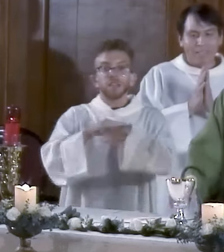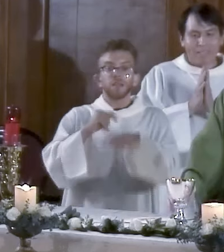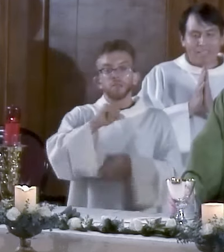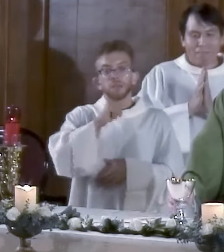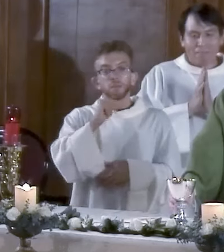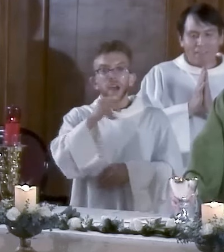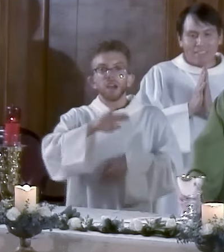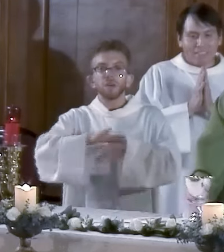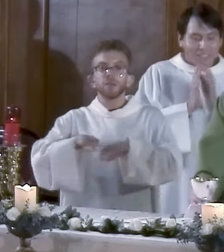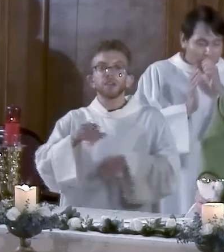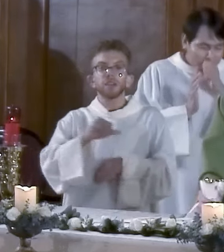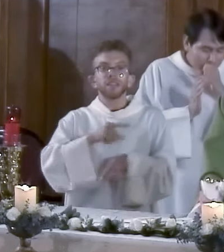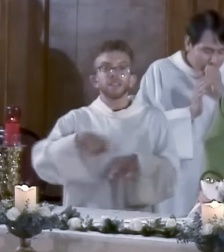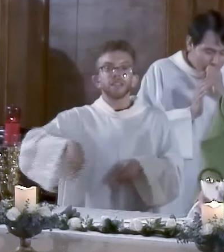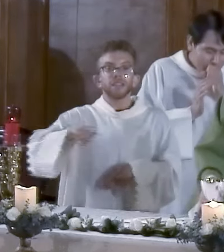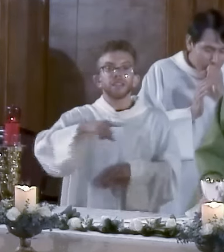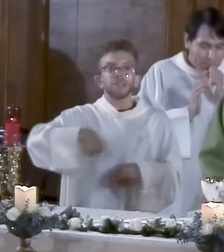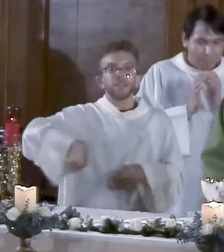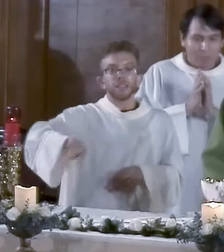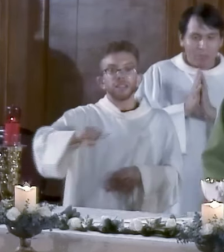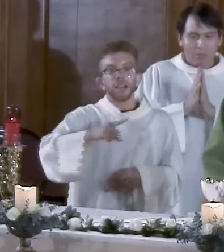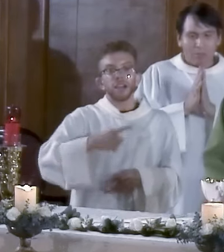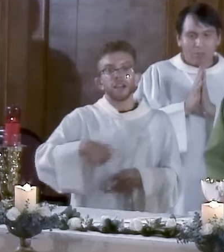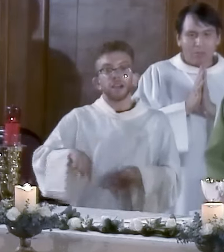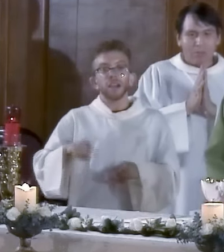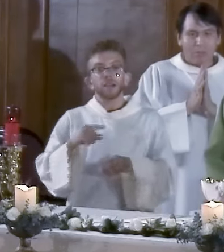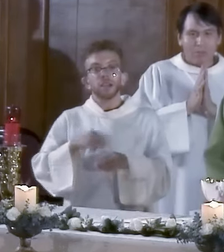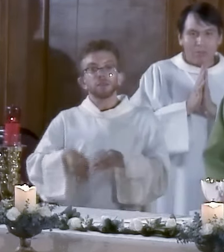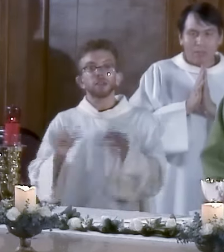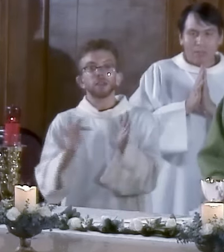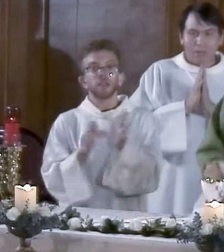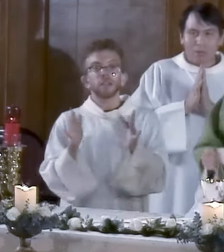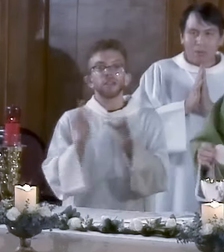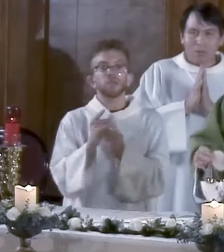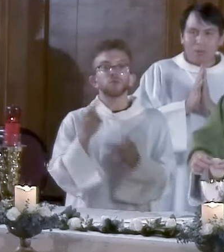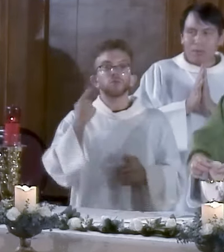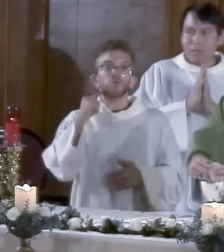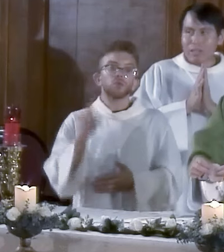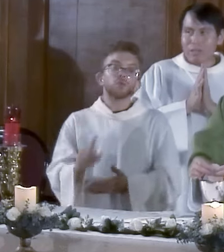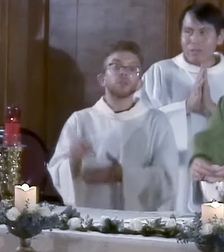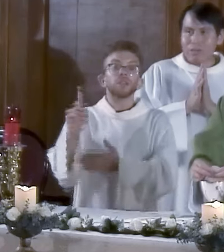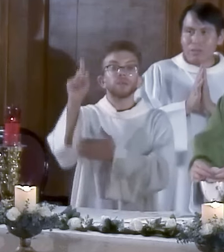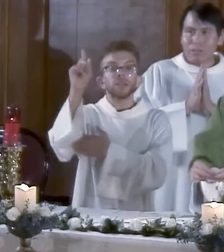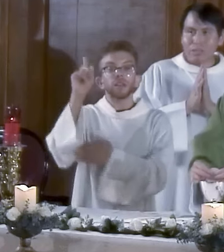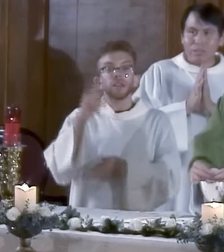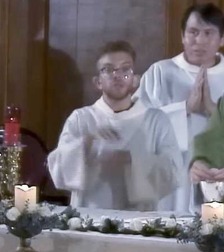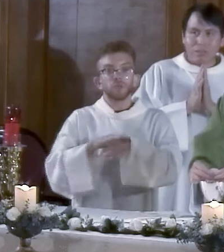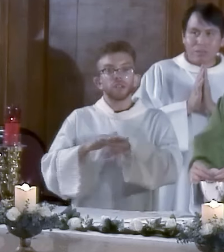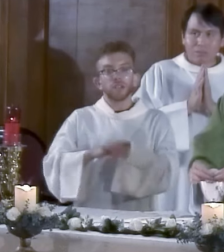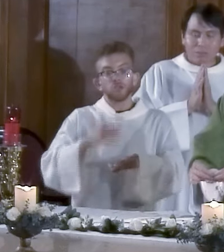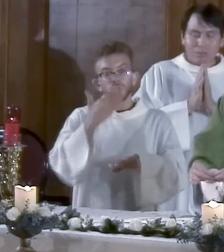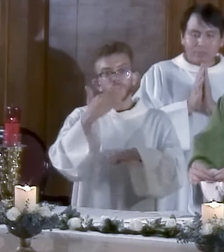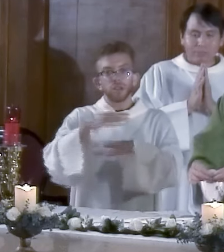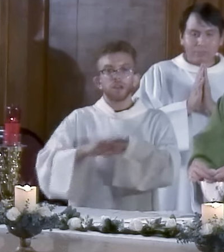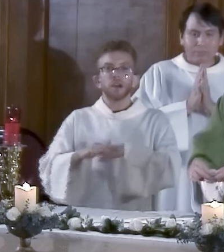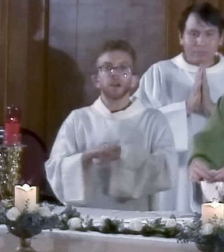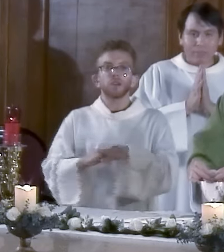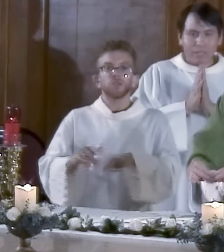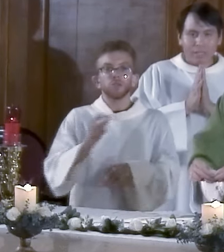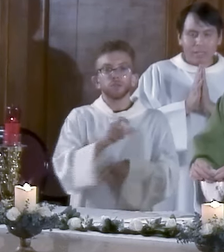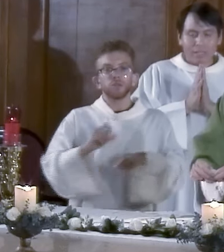ten piedad de nosotros. Cordero de